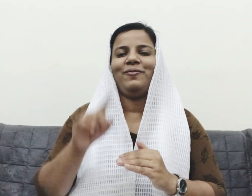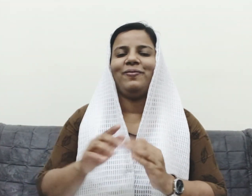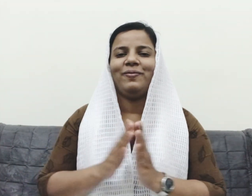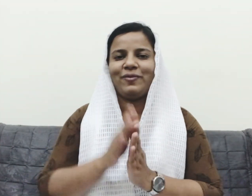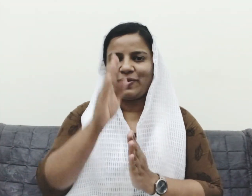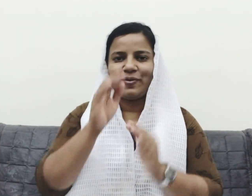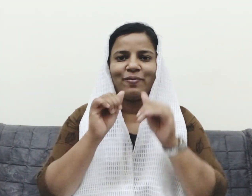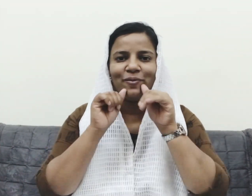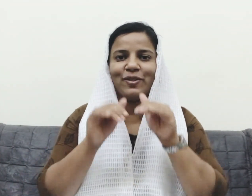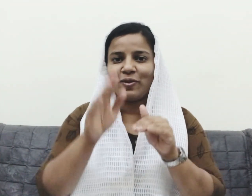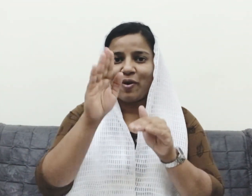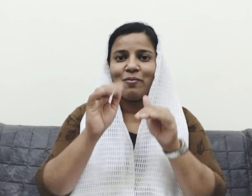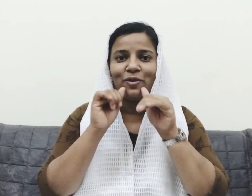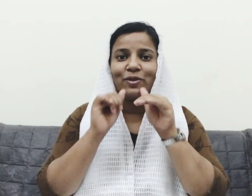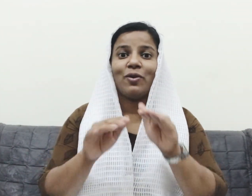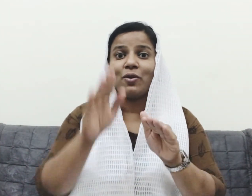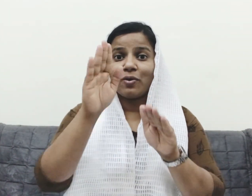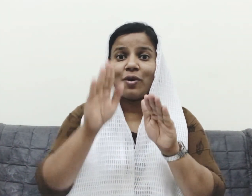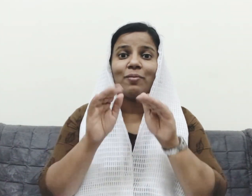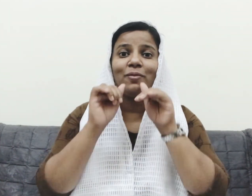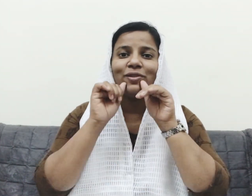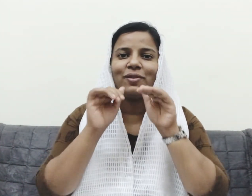വരട്ടെ. ഗോഡ് ബ്ലെസ് യു, ഗോഡ് ബ്ലെസ് യു, ഗോഡ് ബ്ലെസ്